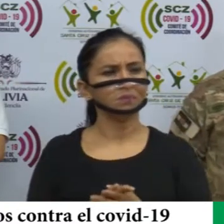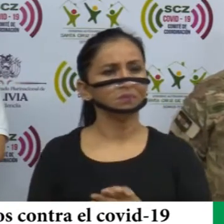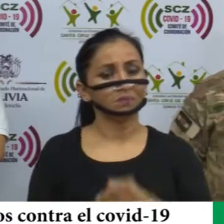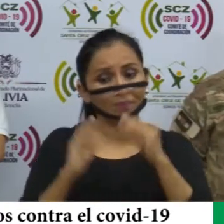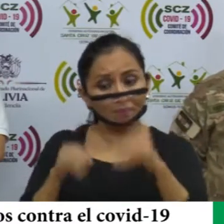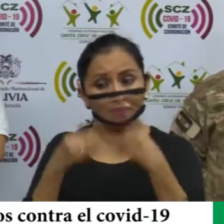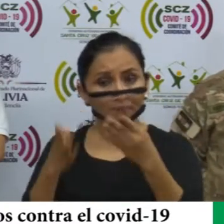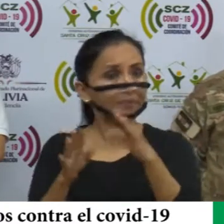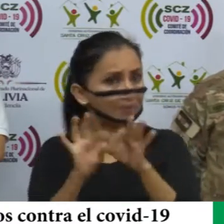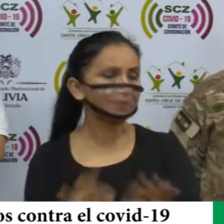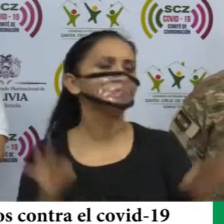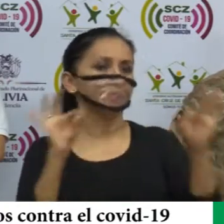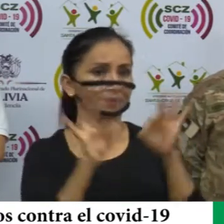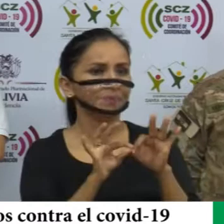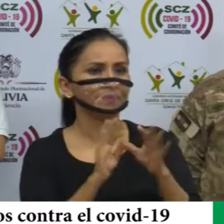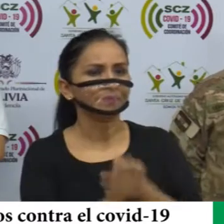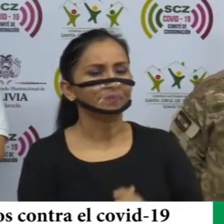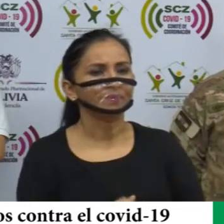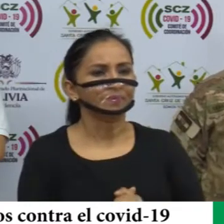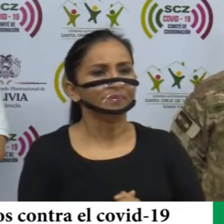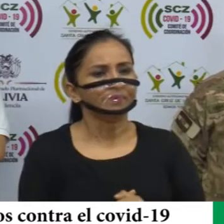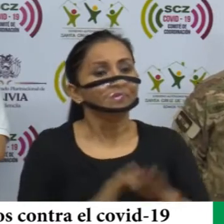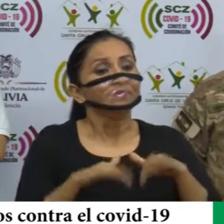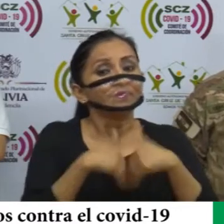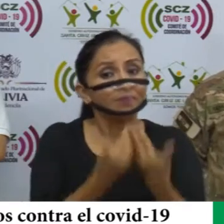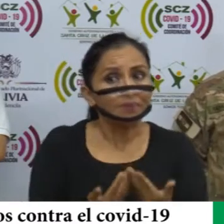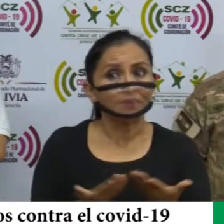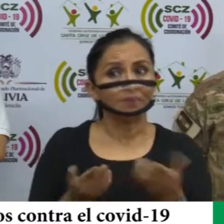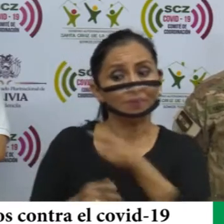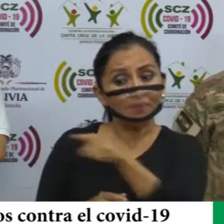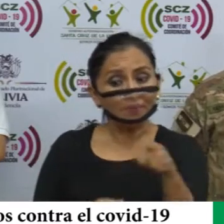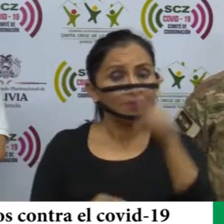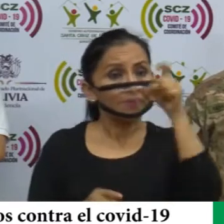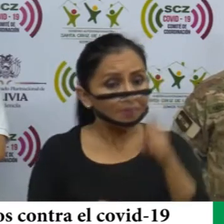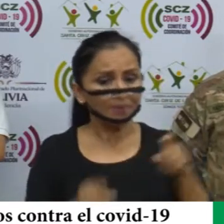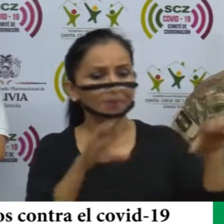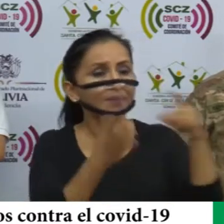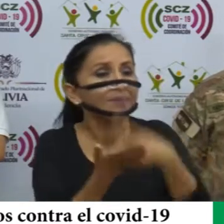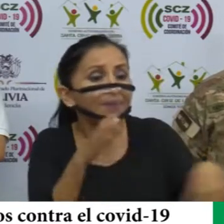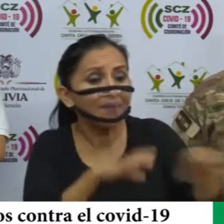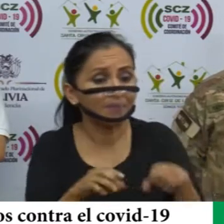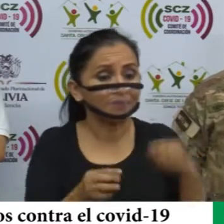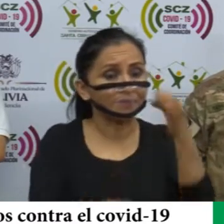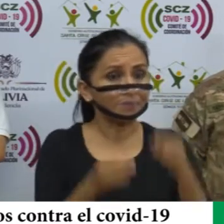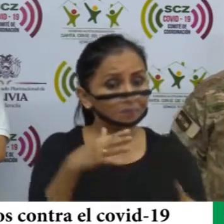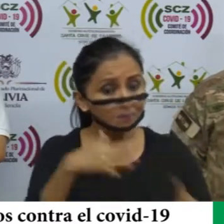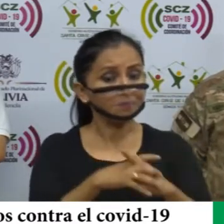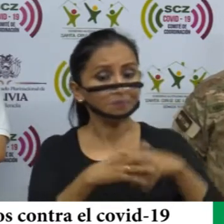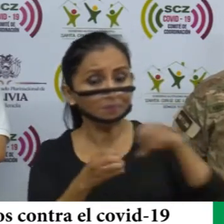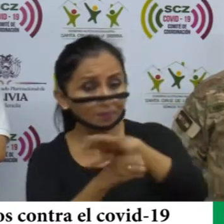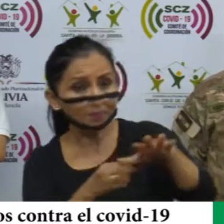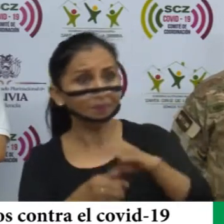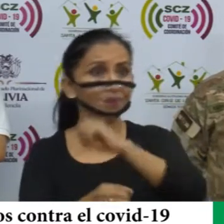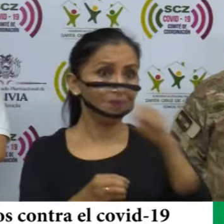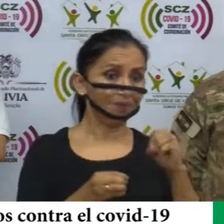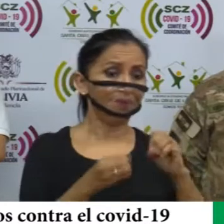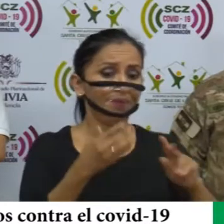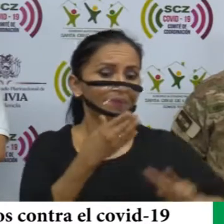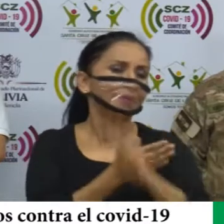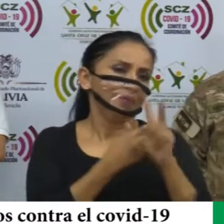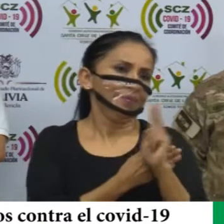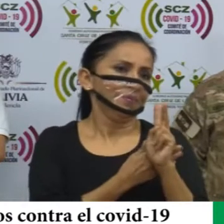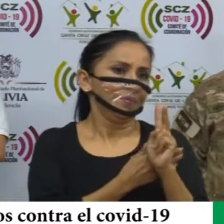está dando, porque eso es muy importante, de cómo ellos deben comportarse para prevenir la enfermedad, así también como